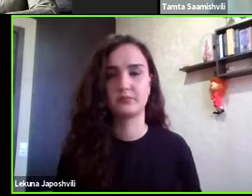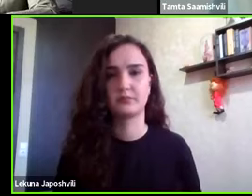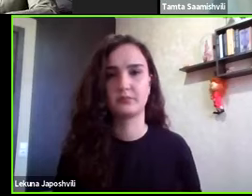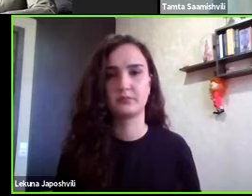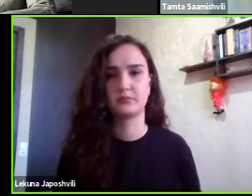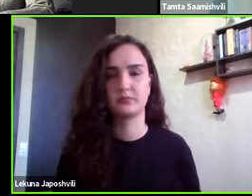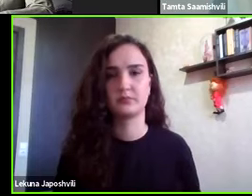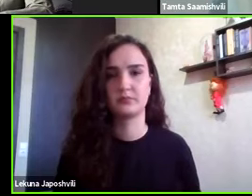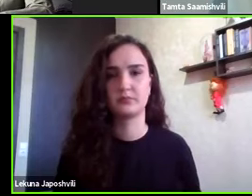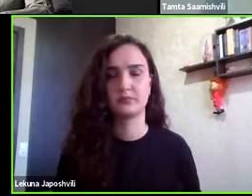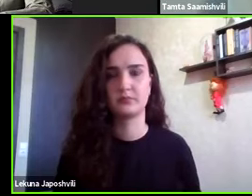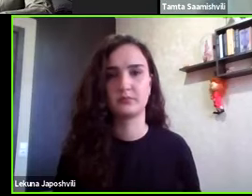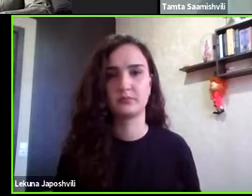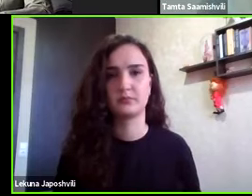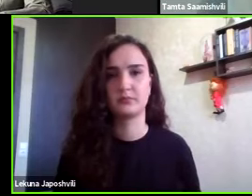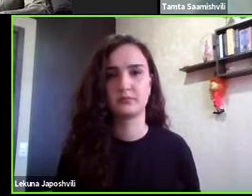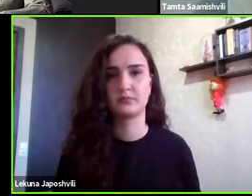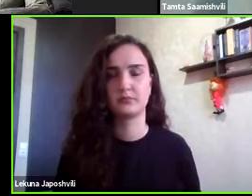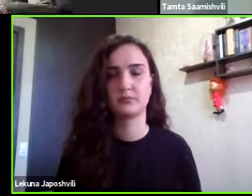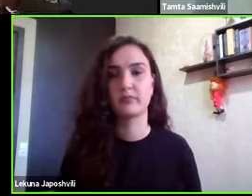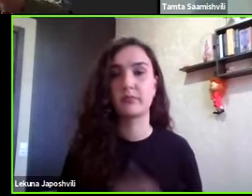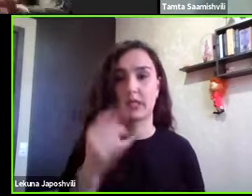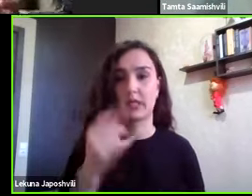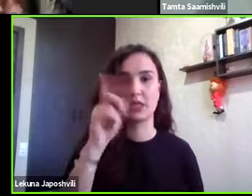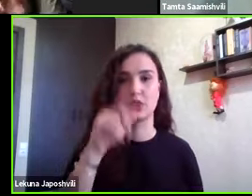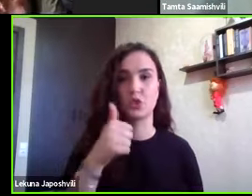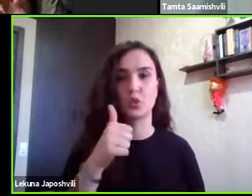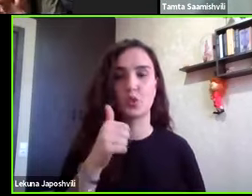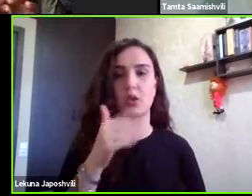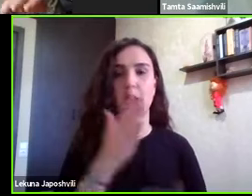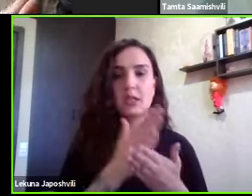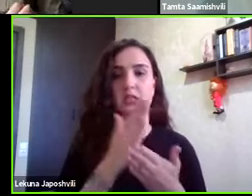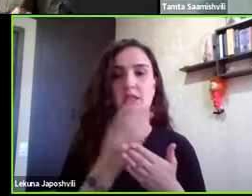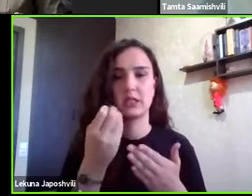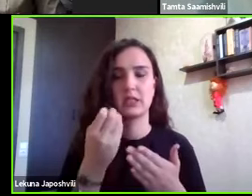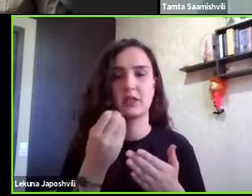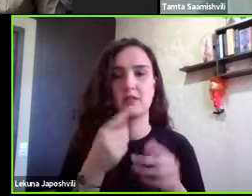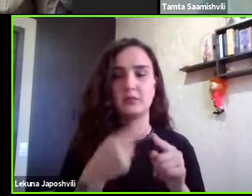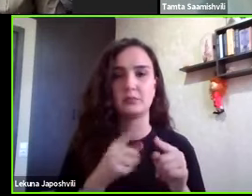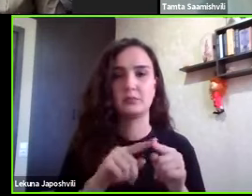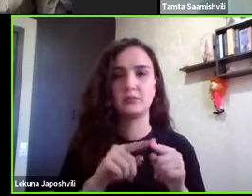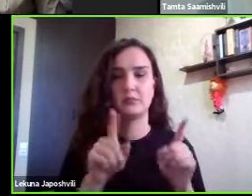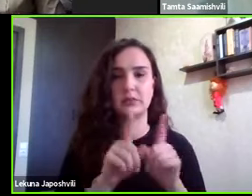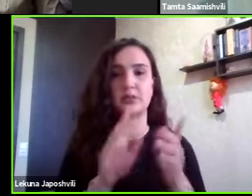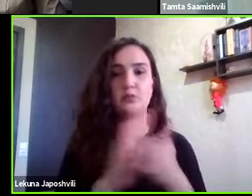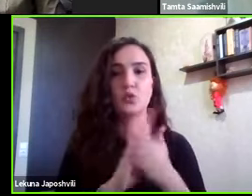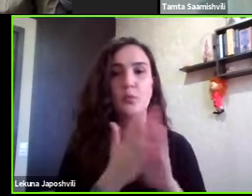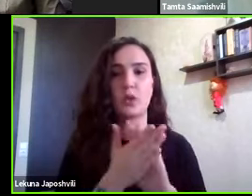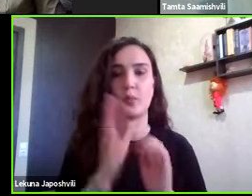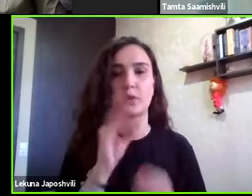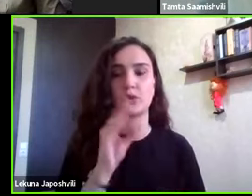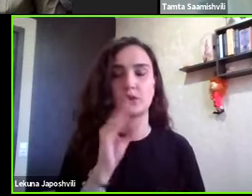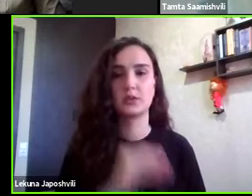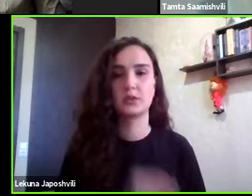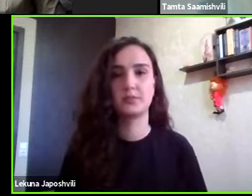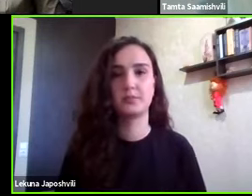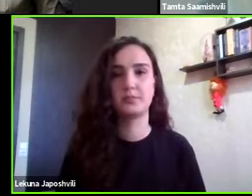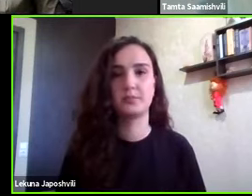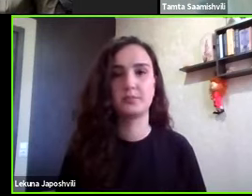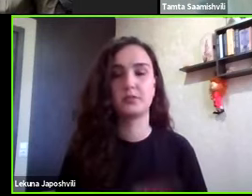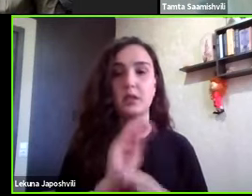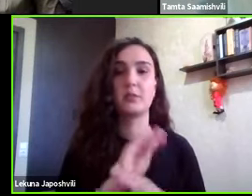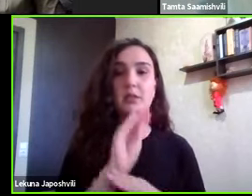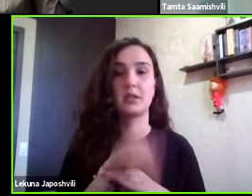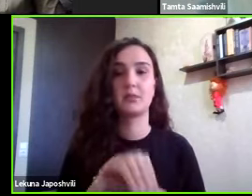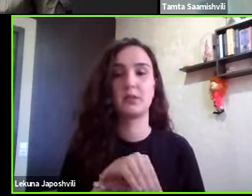ეხლა იცით როგორ არის საქმე. კიდევ არის ესეთი მდგომარეობა, როდესაც დამატებითი